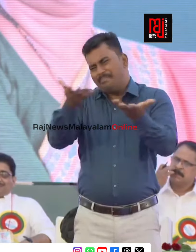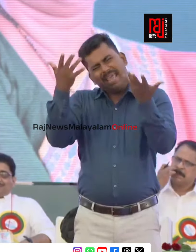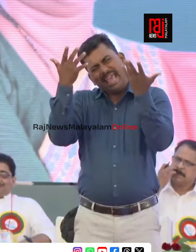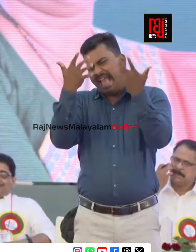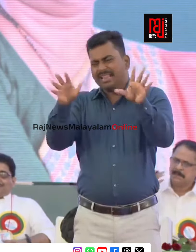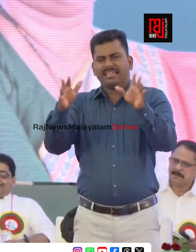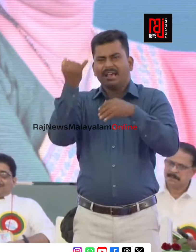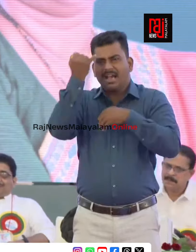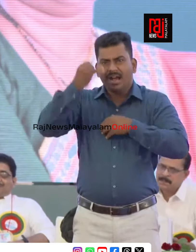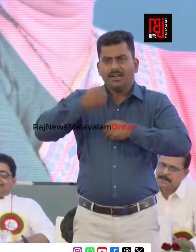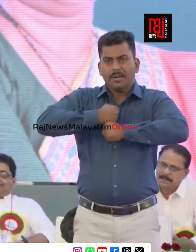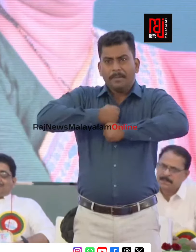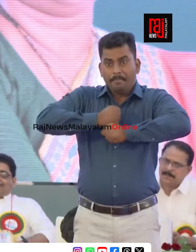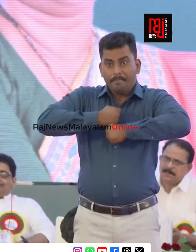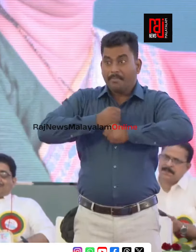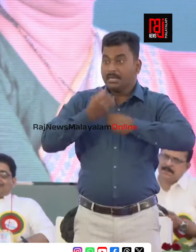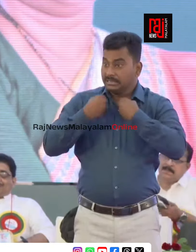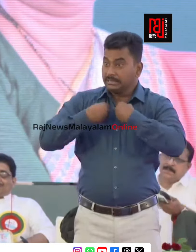ഭിന്നശേഷിക്കാരുടെ സമഗ്ര പുനരധിവാസം,